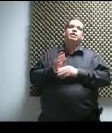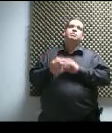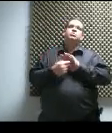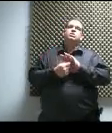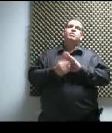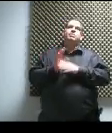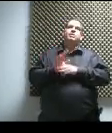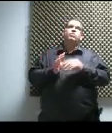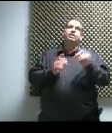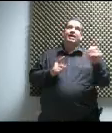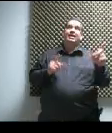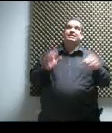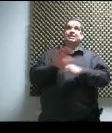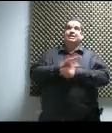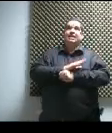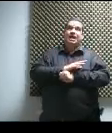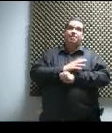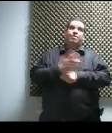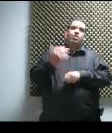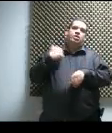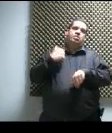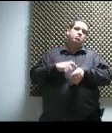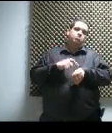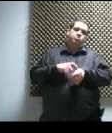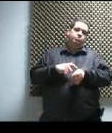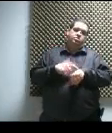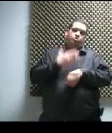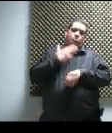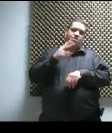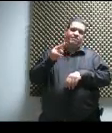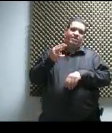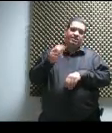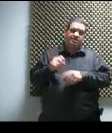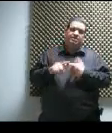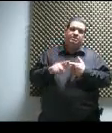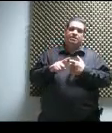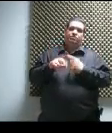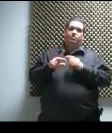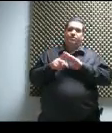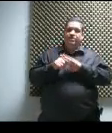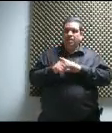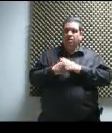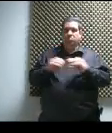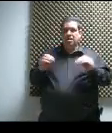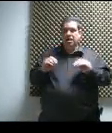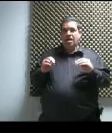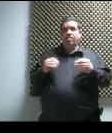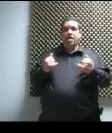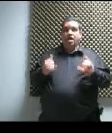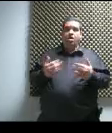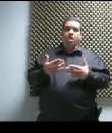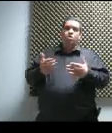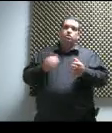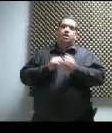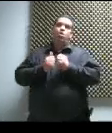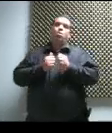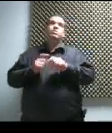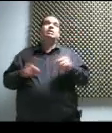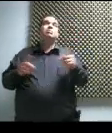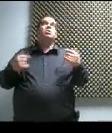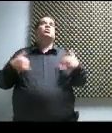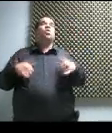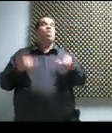película en mi vida y se me llenaba. Claro, para ese tiempo no había VHS, no había video, no había nada. Ahora la cosa pues compite. Pero